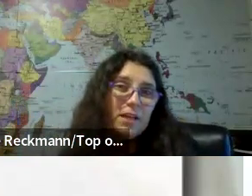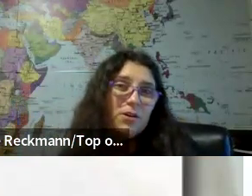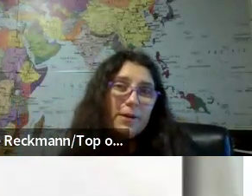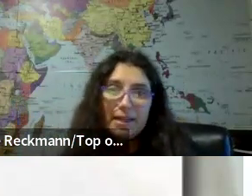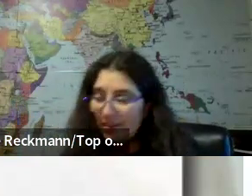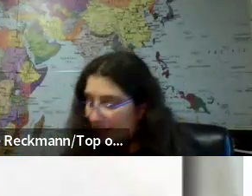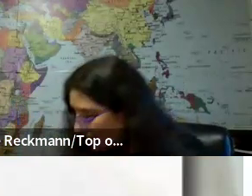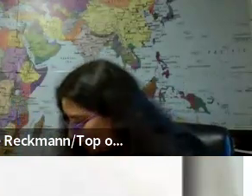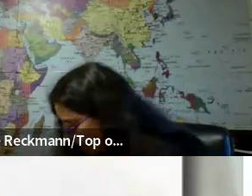Tengo que marcar.